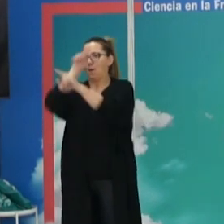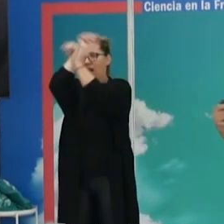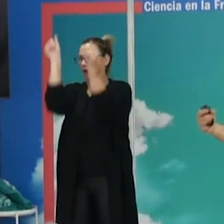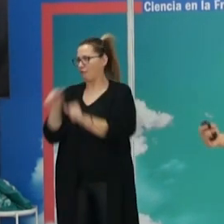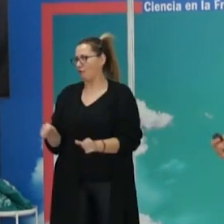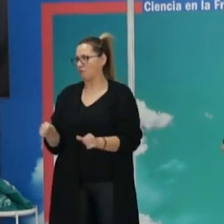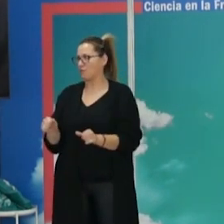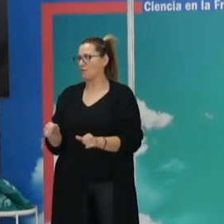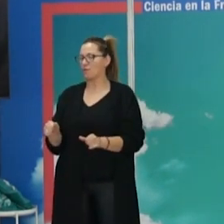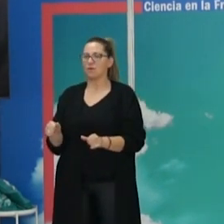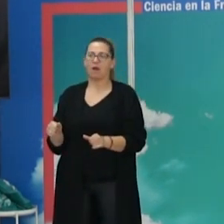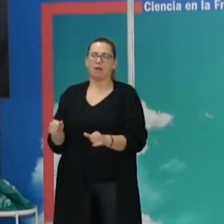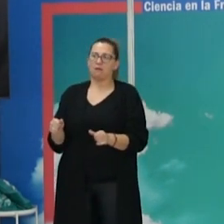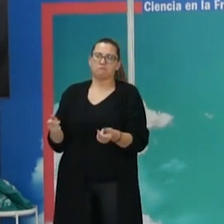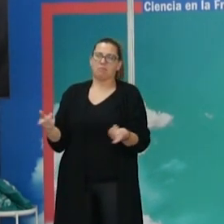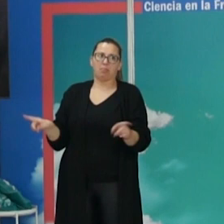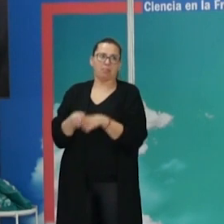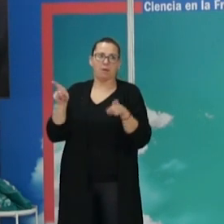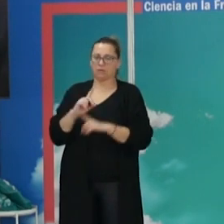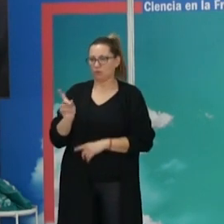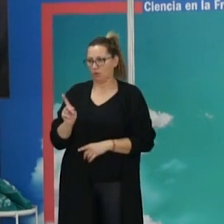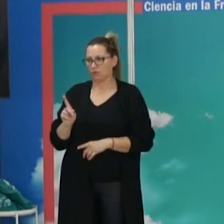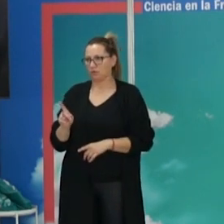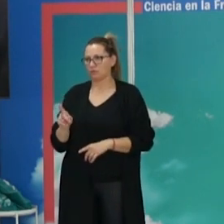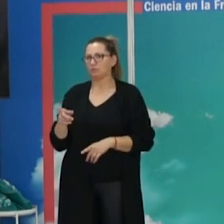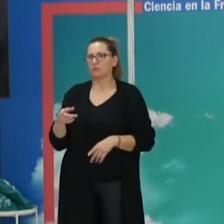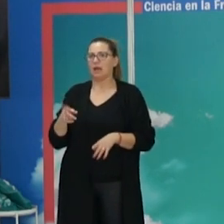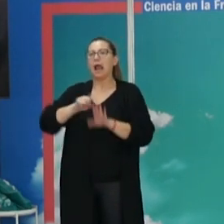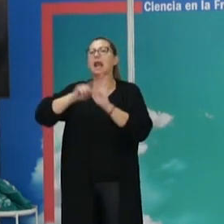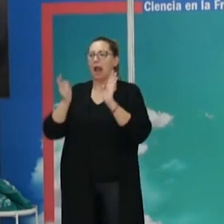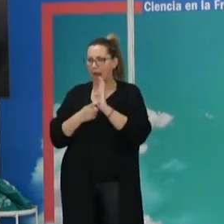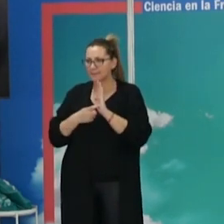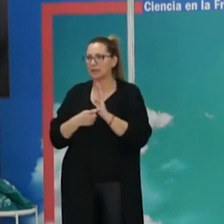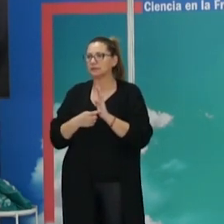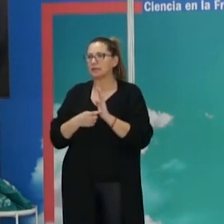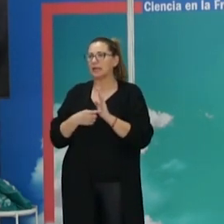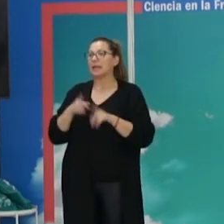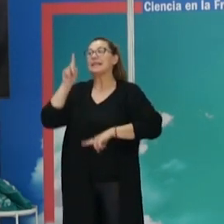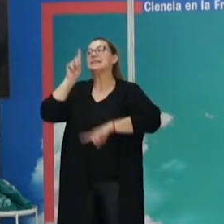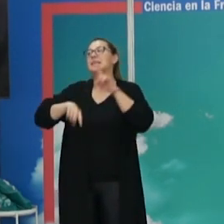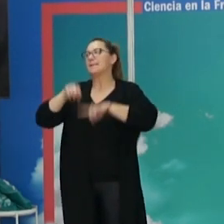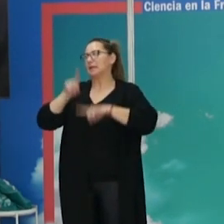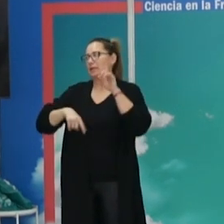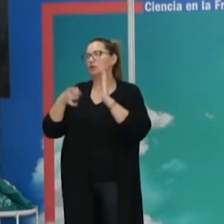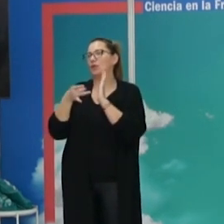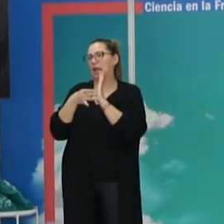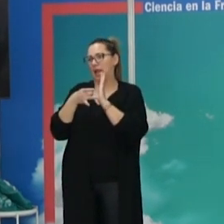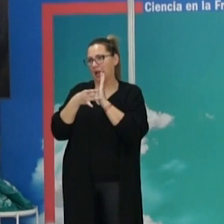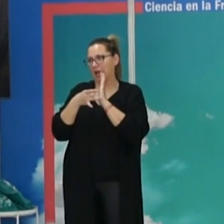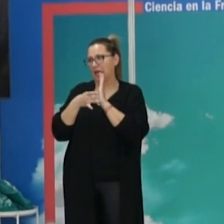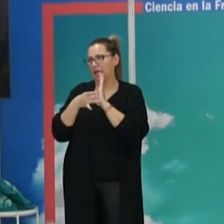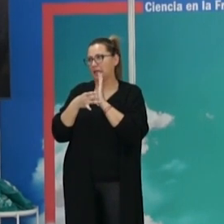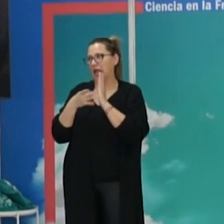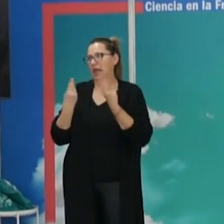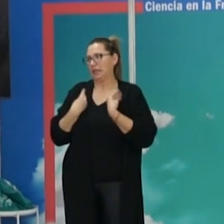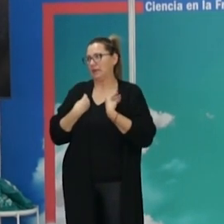autorizados, jurídica y también moralmente, a interrumpir determinadas condiciones cuando la calidad de vida es insostenible.